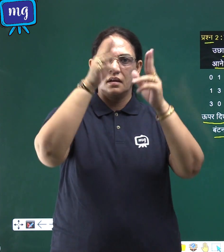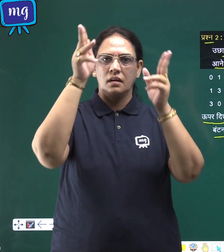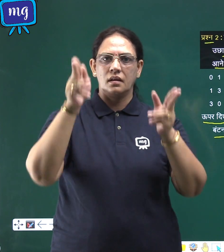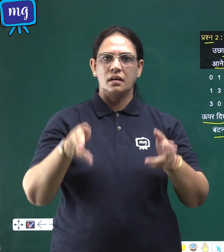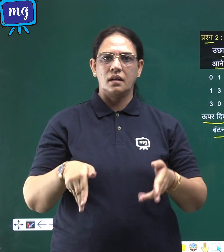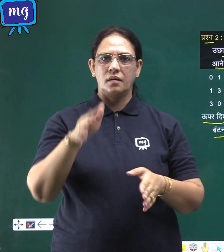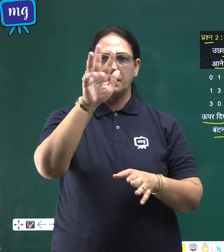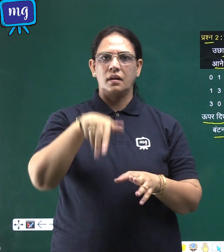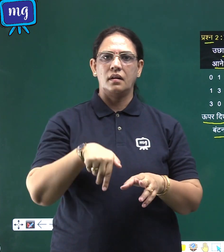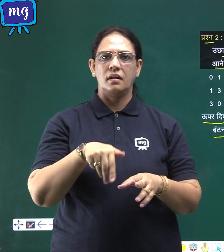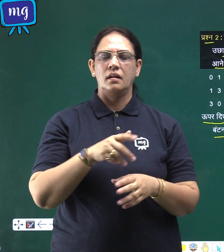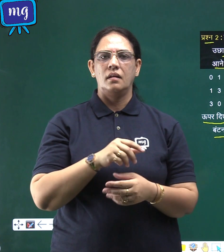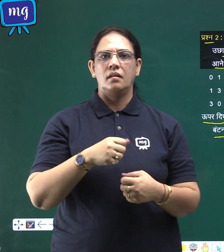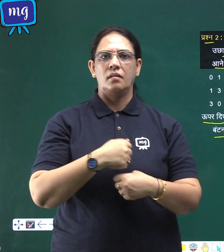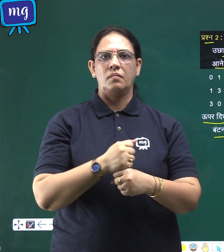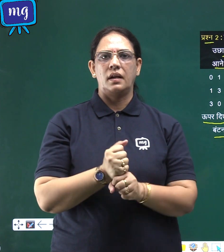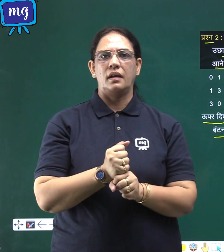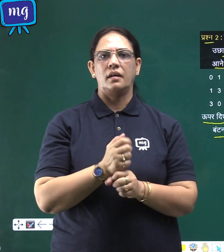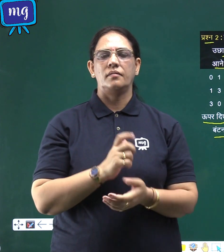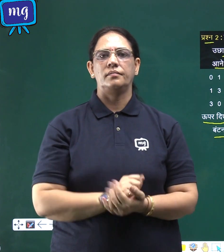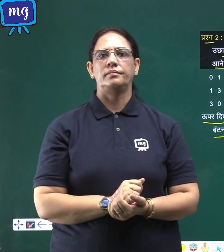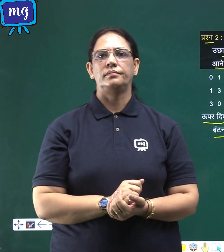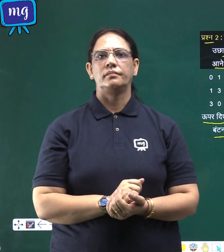बनाईए